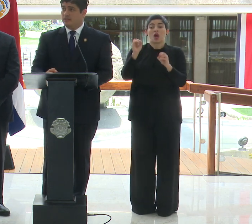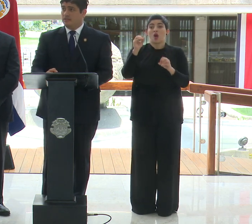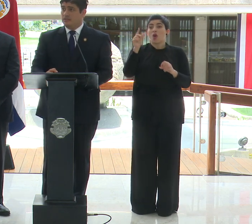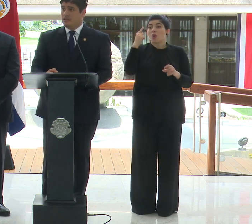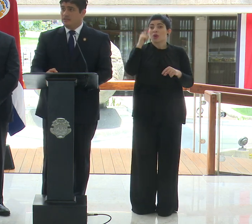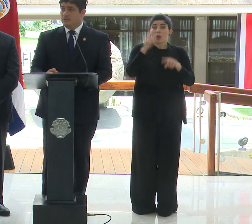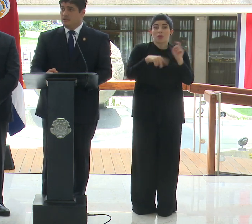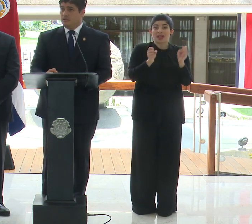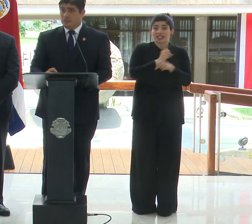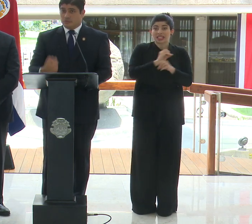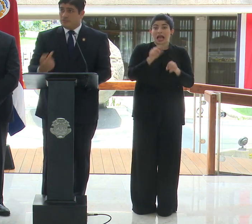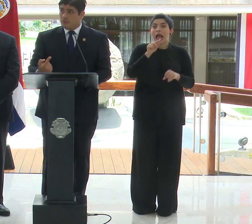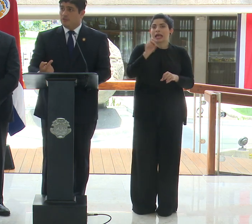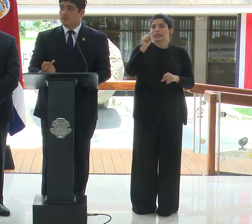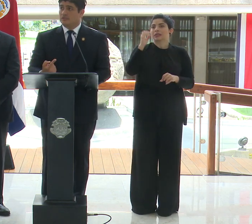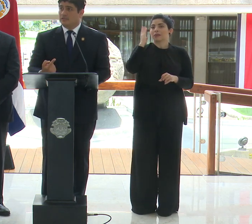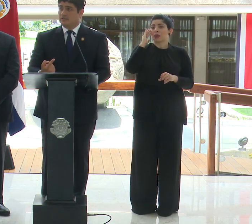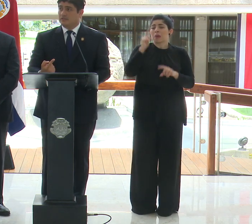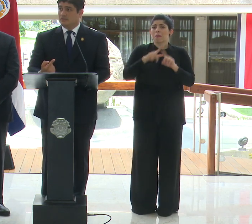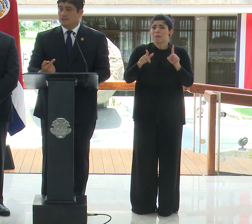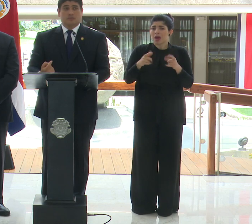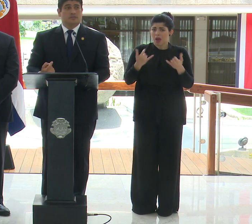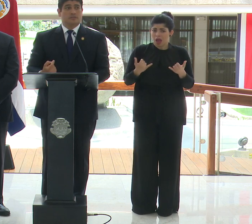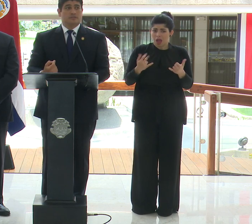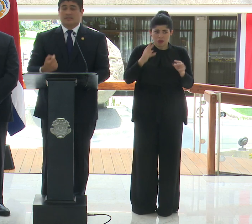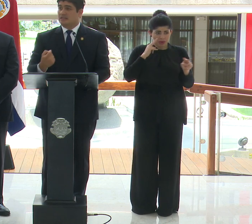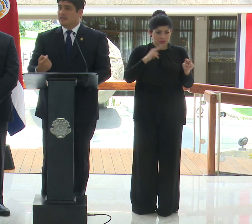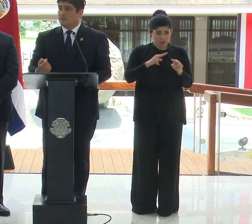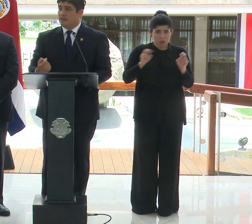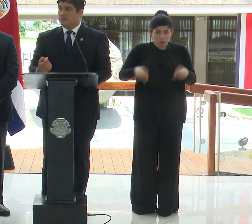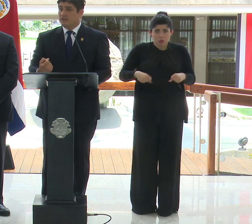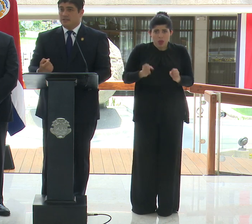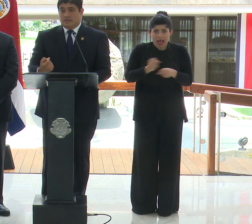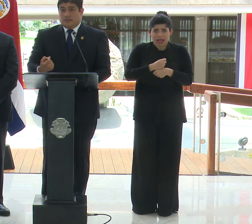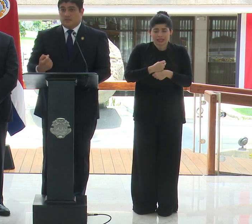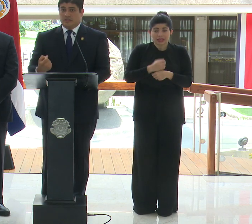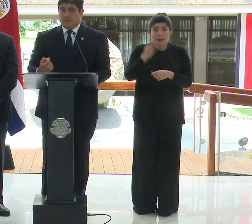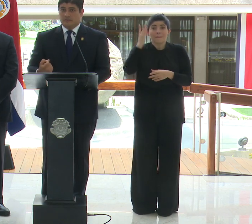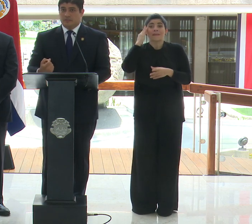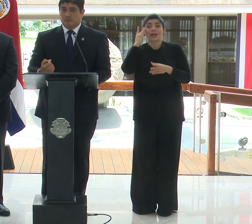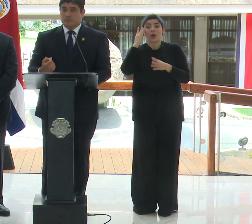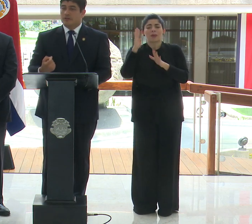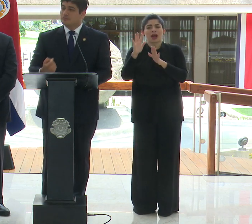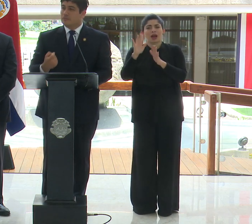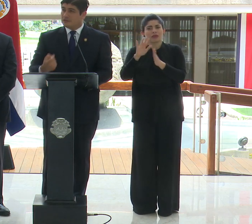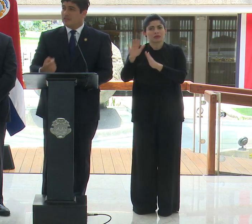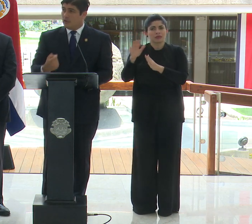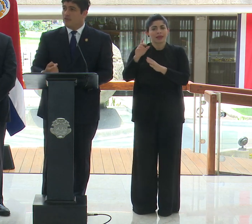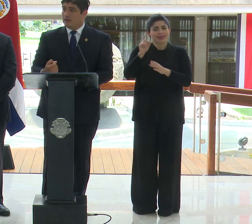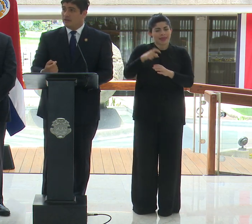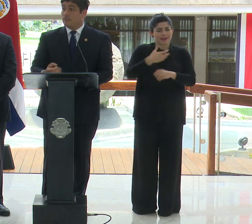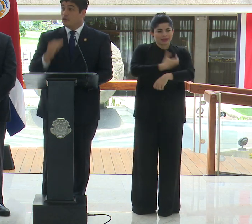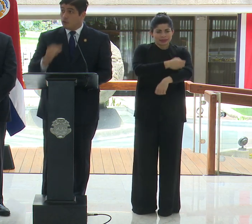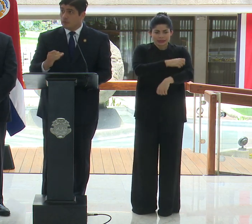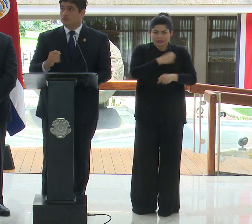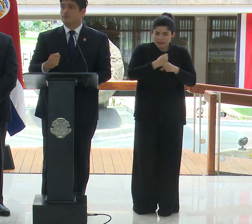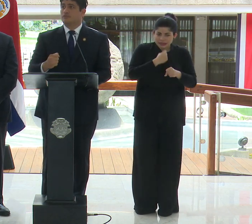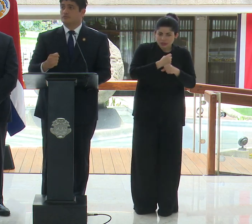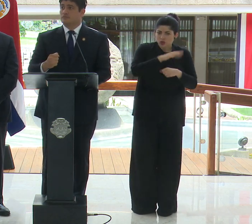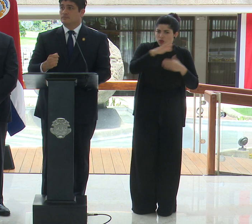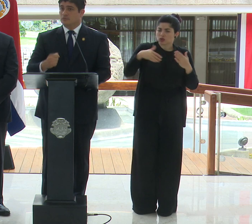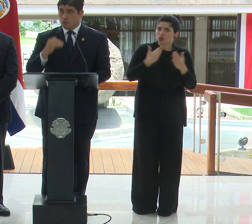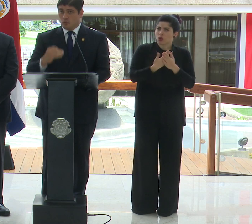nada. Pero sí podemos hacer. Entonces, más que alarmarme, lo que tenemos es ponernos manos a la obra. Pero